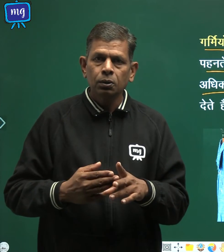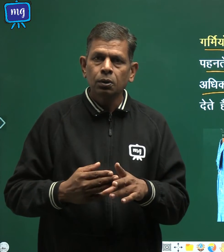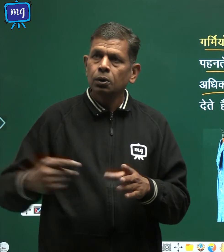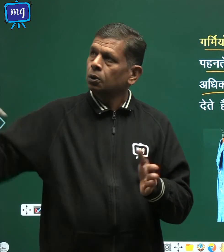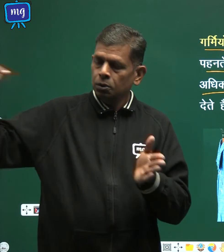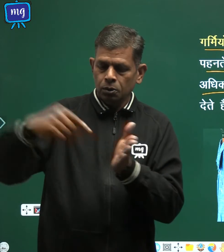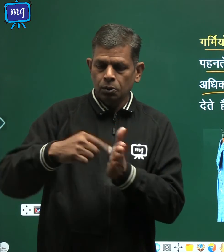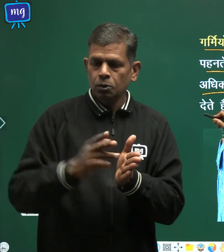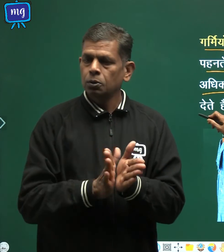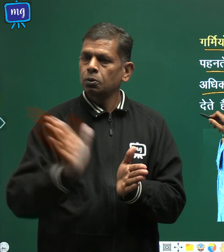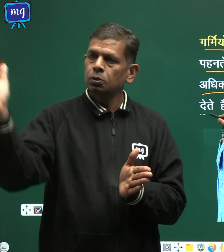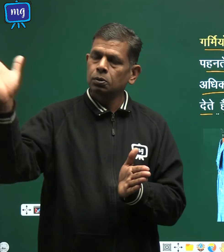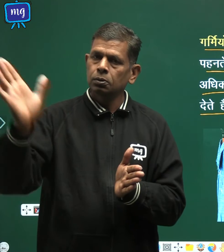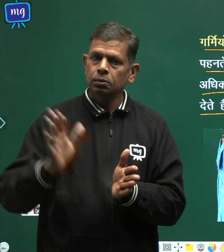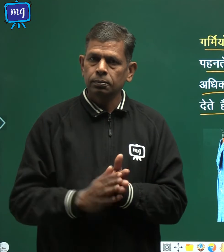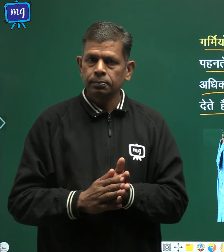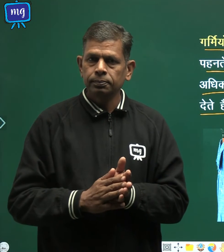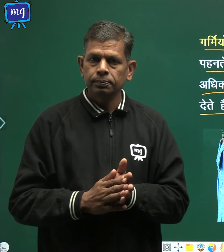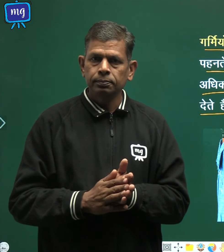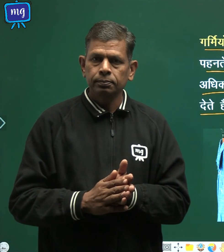परावर्तित कर देते हैं।